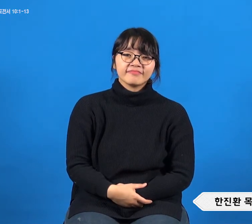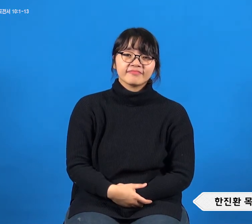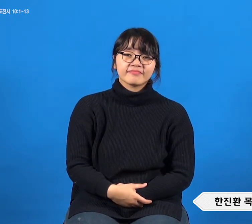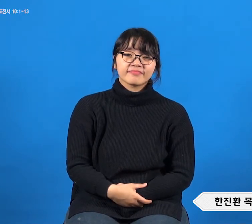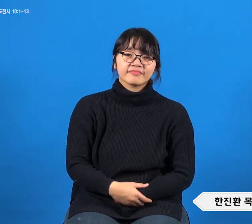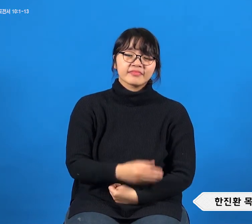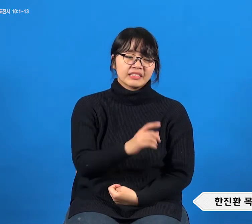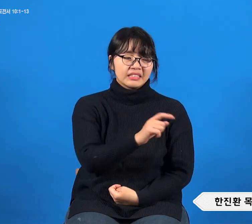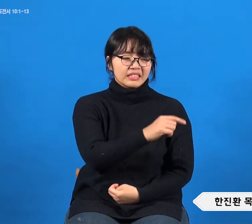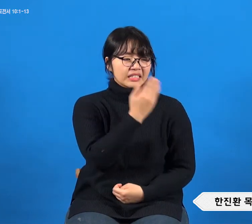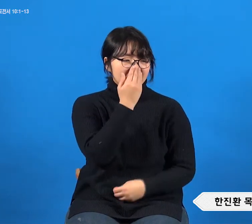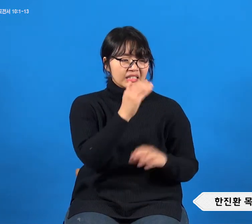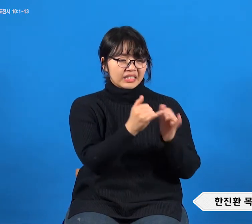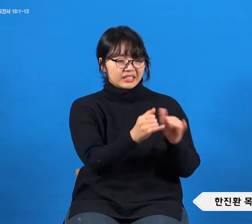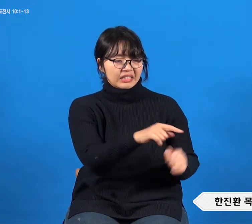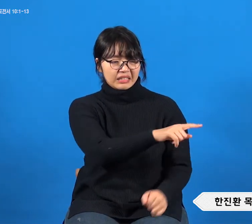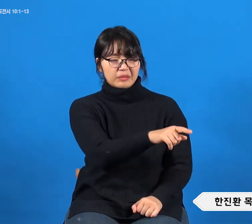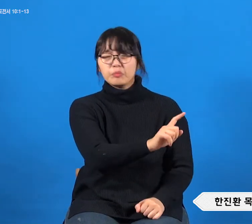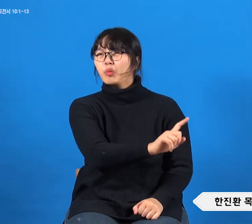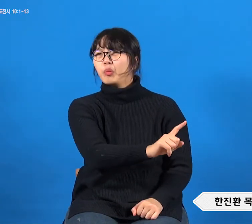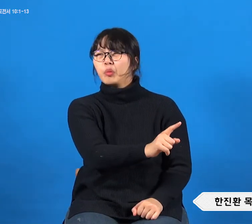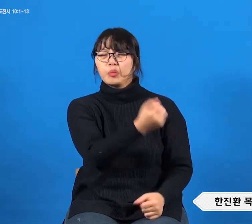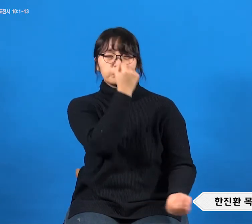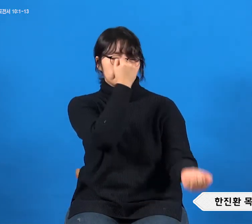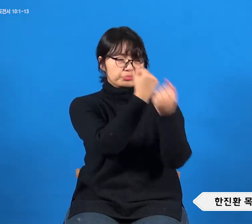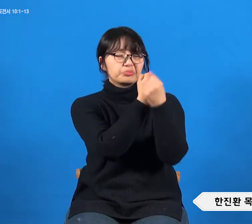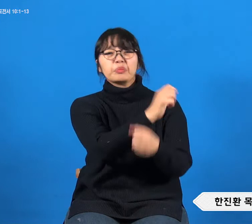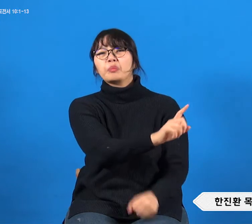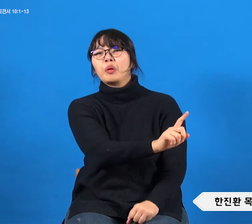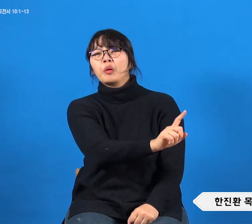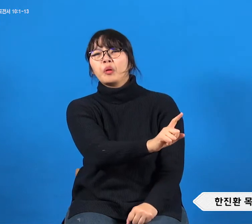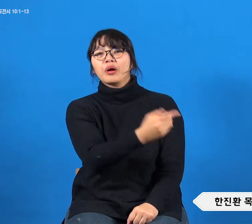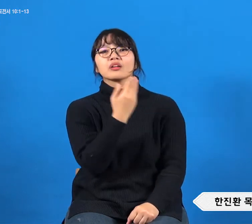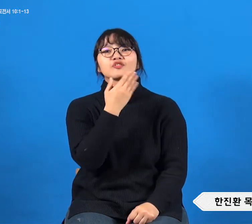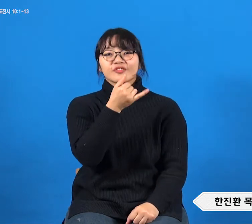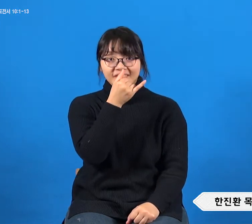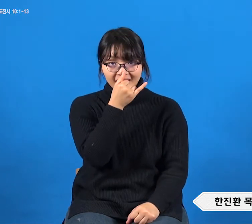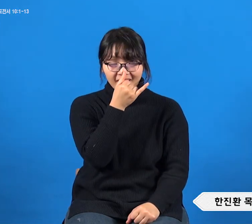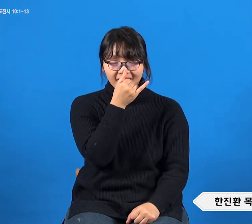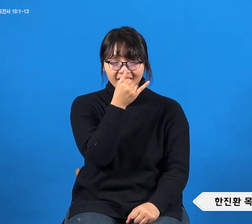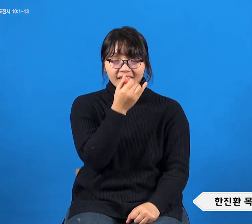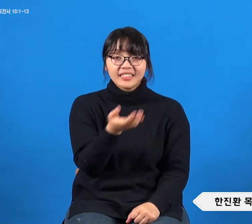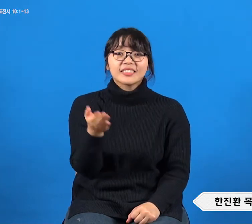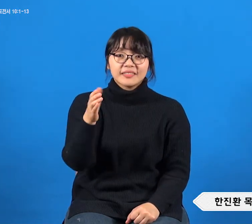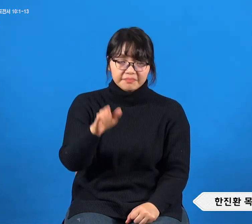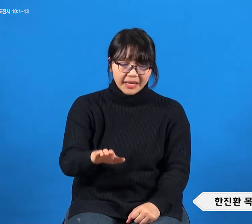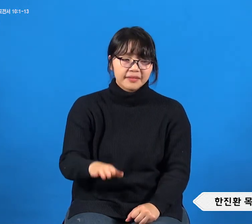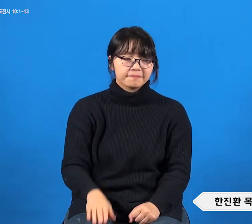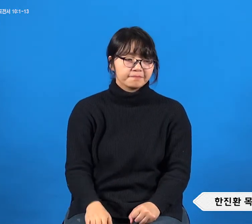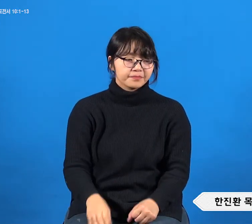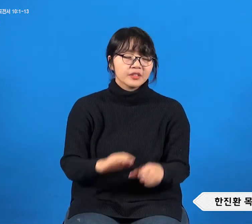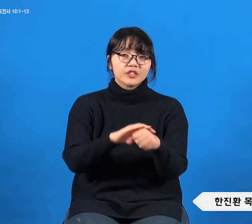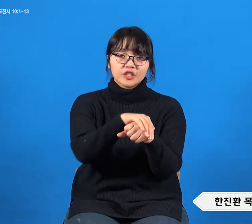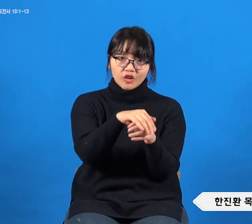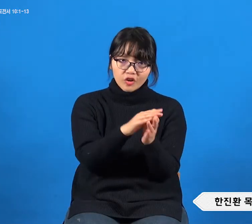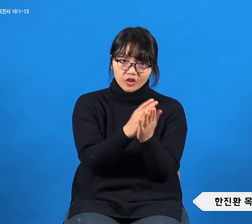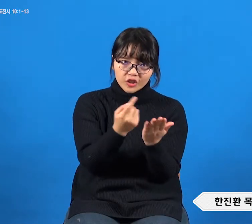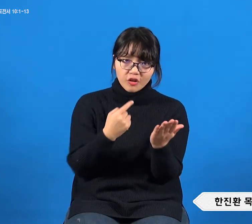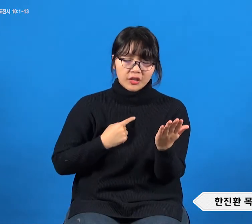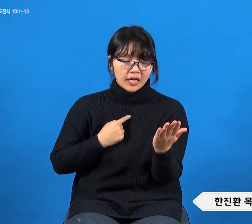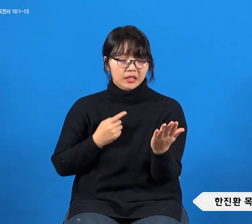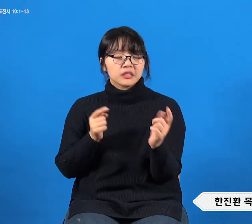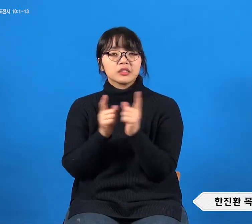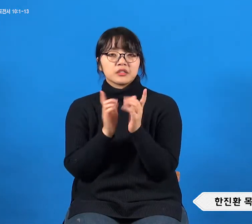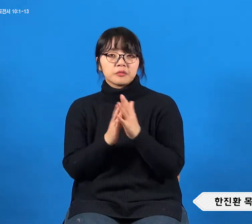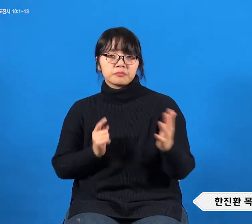백성들을 손가락질하고 넘어가기가 쉽습니다. 피상적으로 읽으면 그렇습니다. 그런데 성경